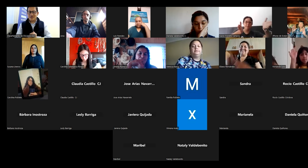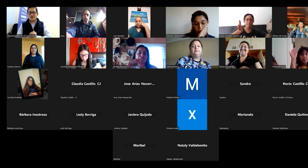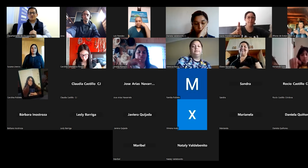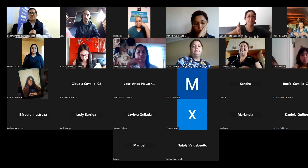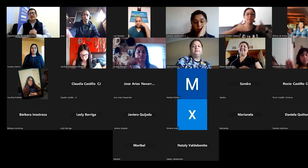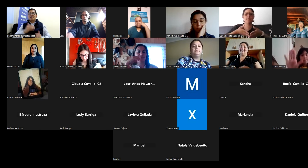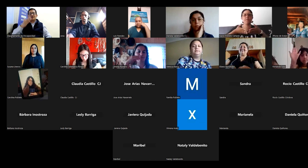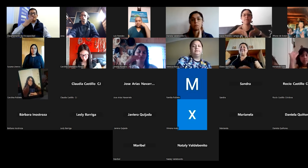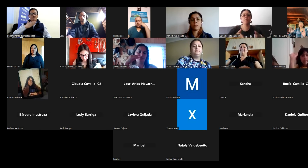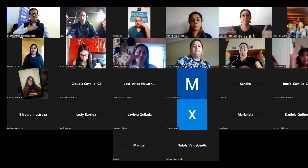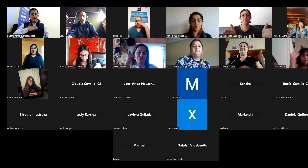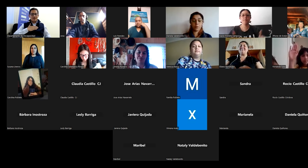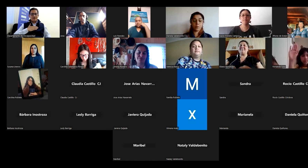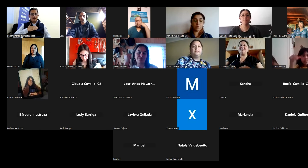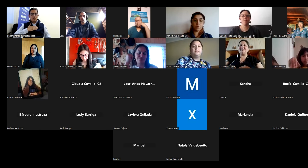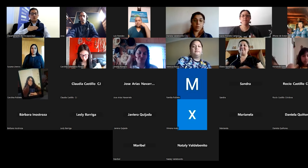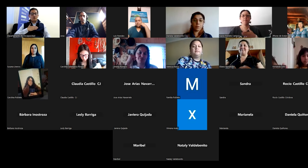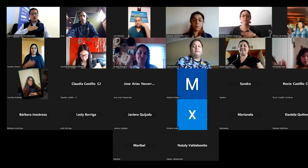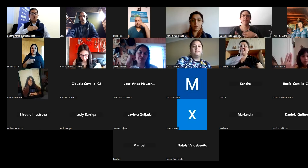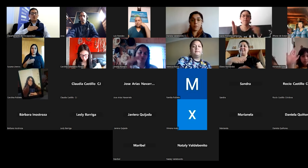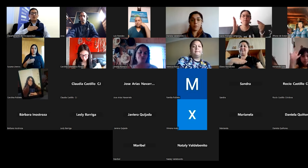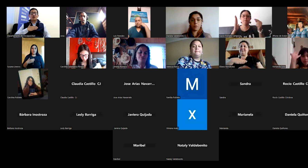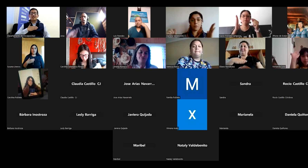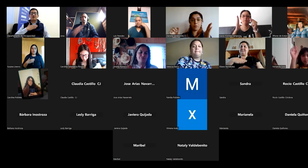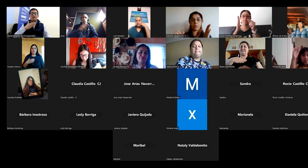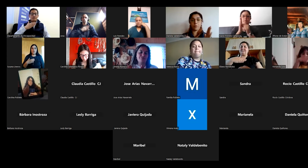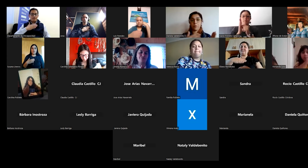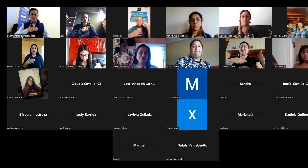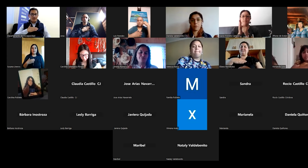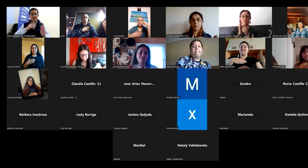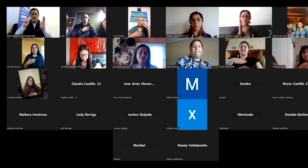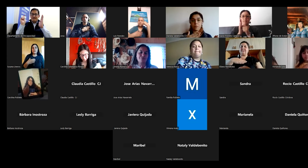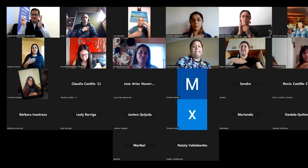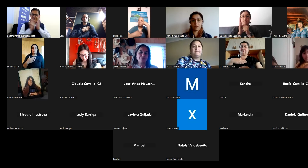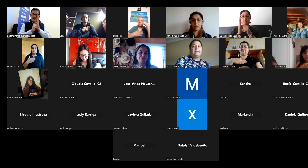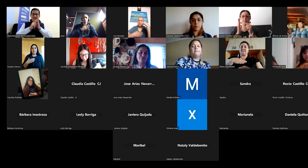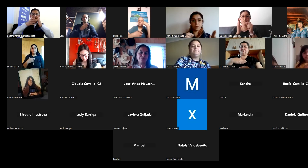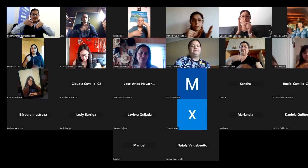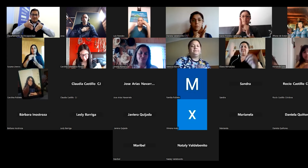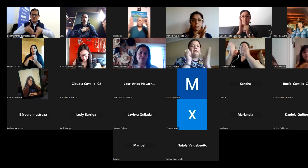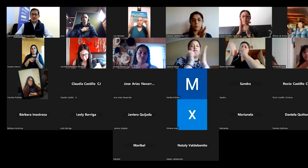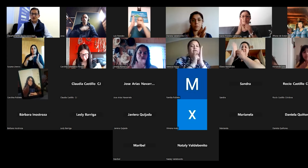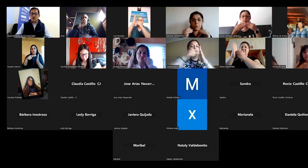nacimiento entonces mi un pronombre posesivo mi fecha de nacimiento